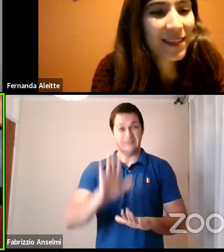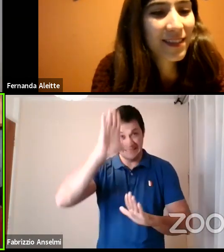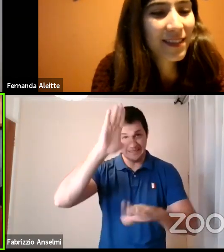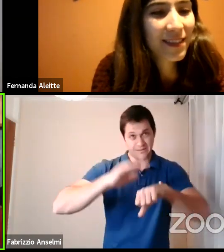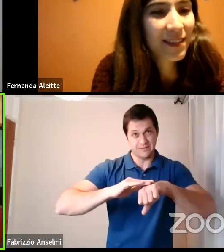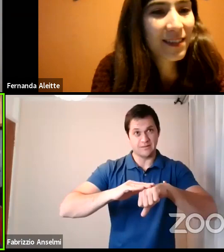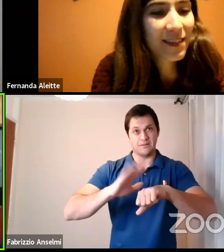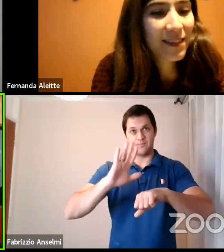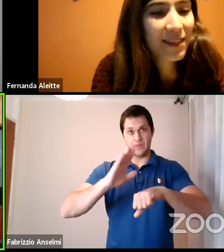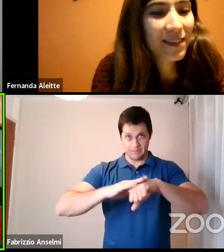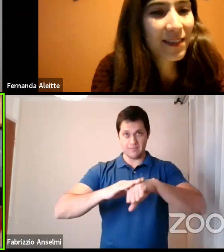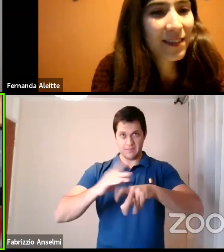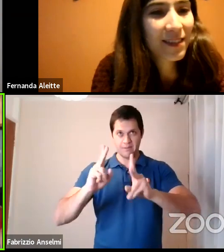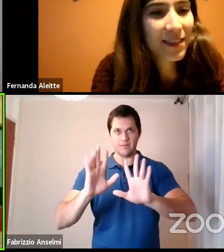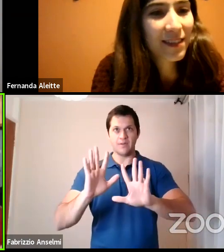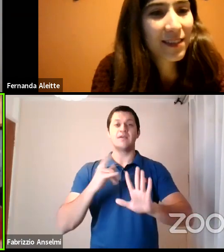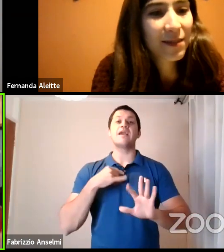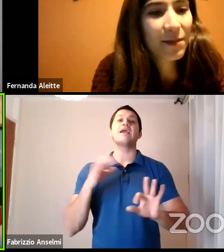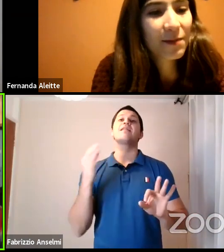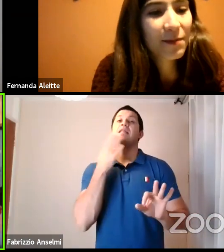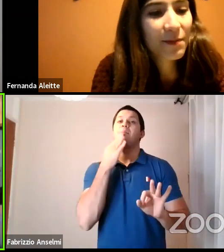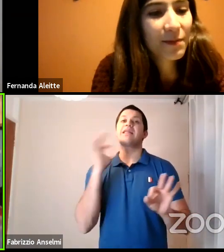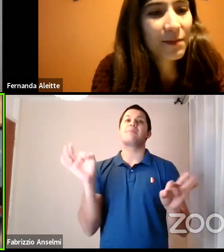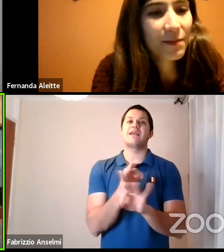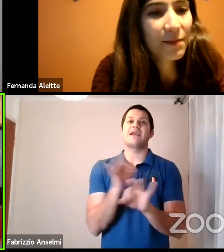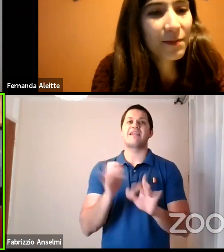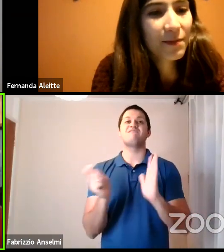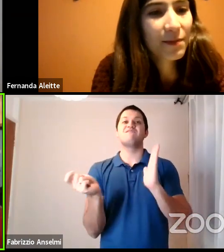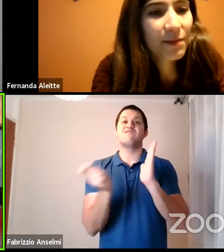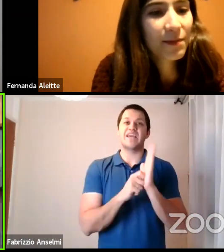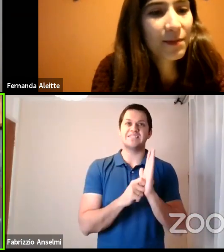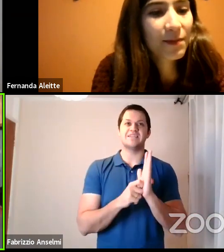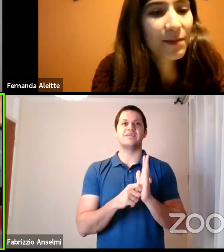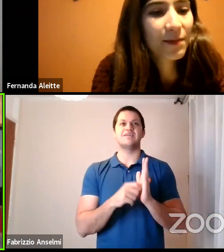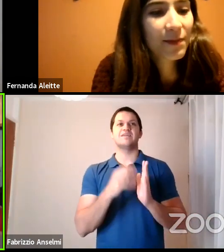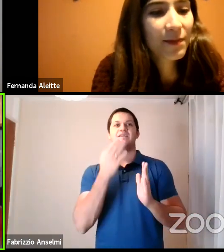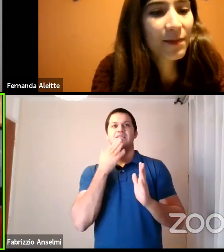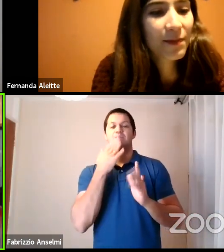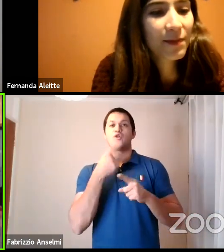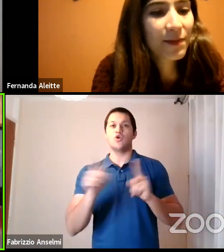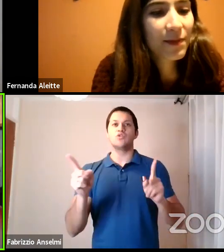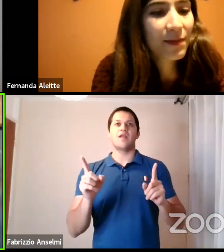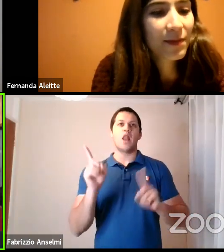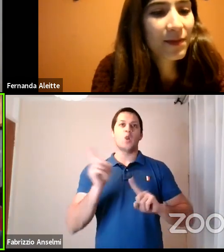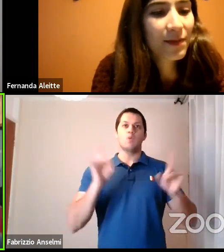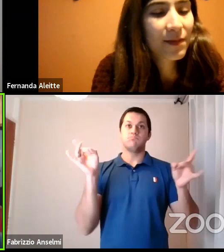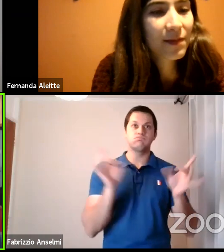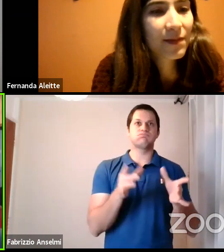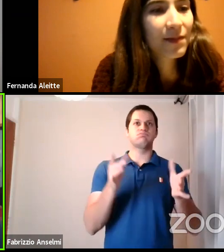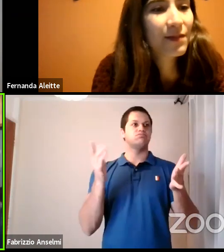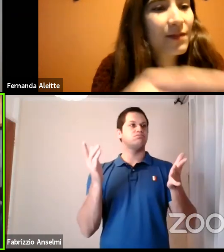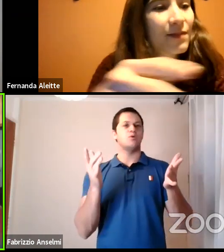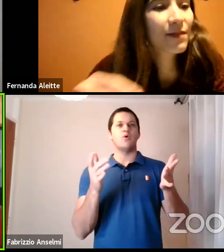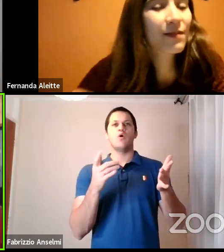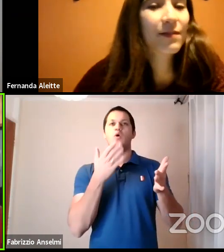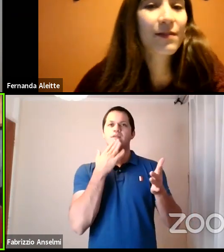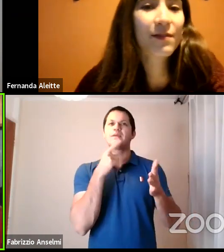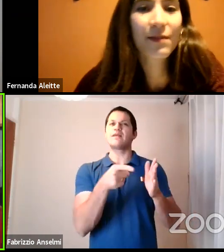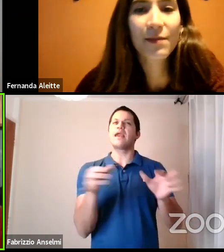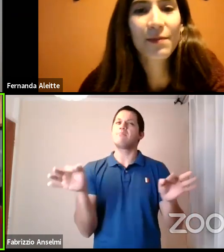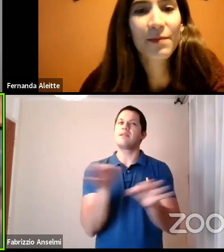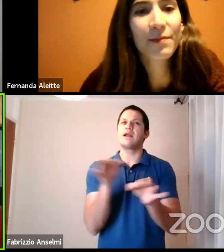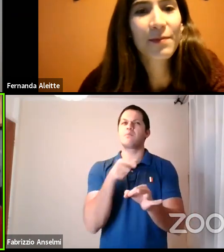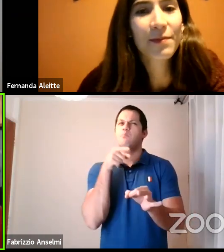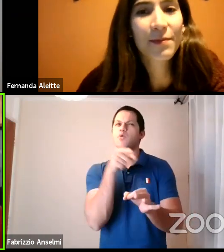es enumerar fechas, enumerar hitos, y la otra es decir qué tan importante fue ese hito para